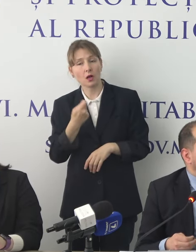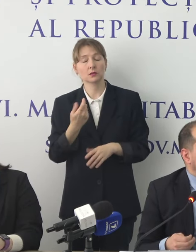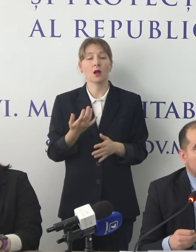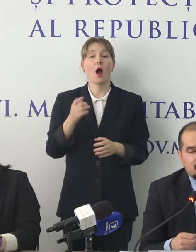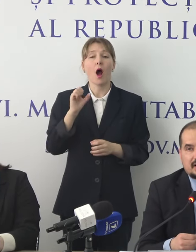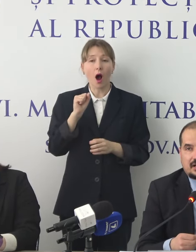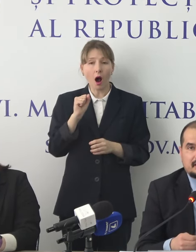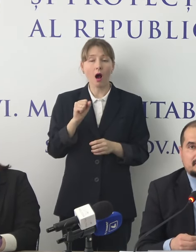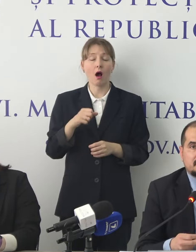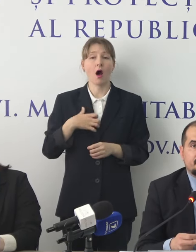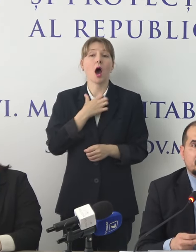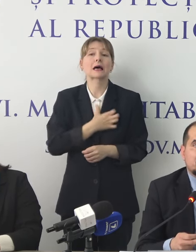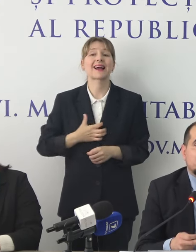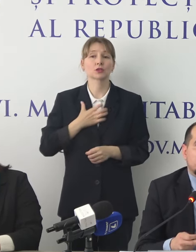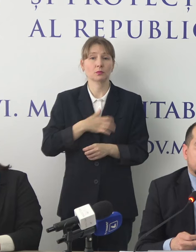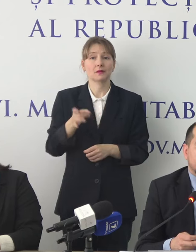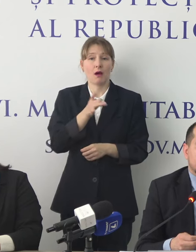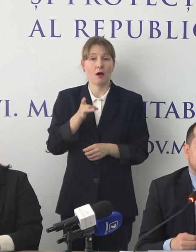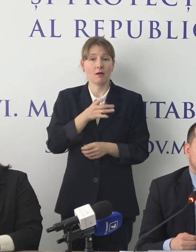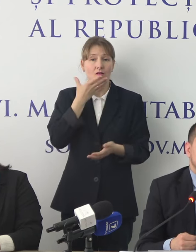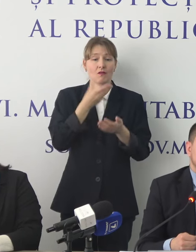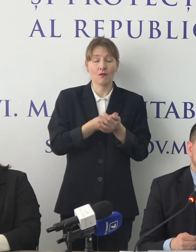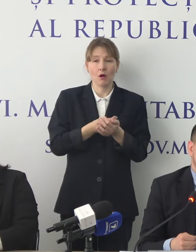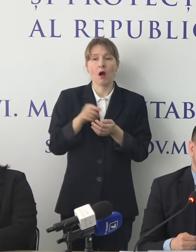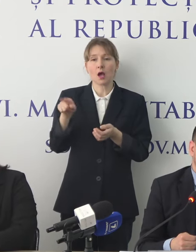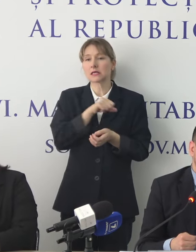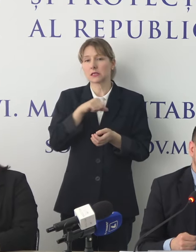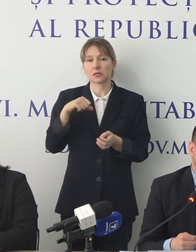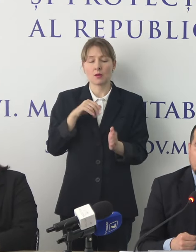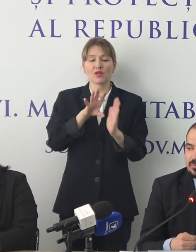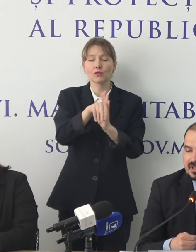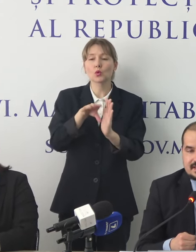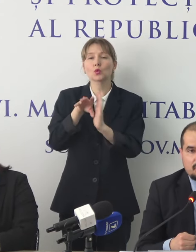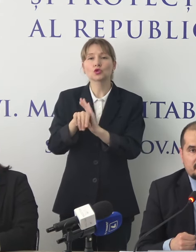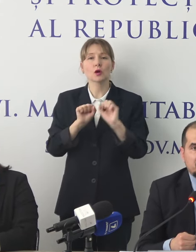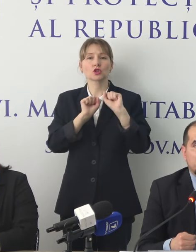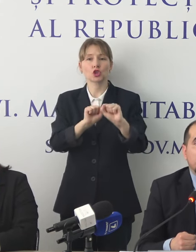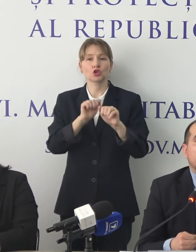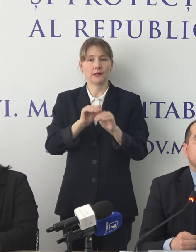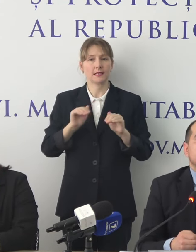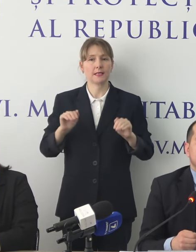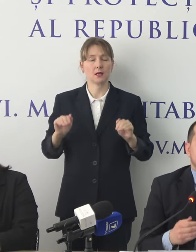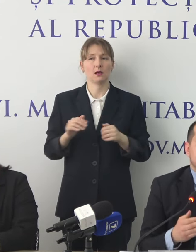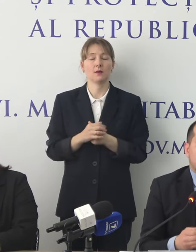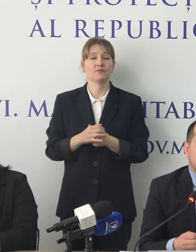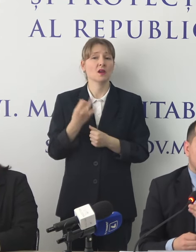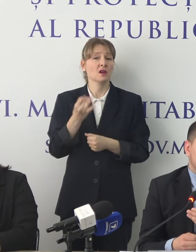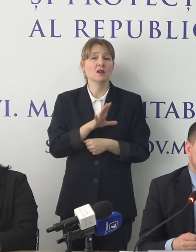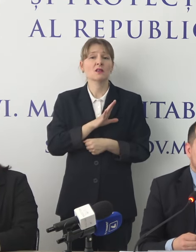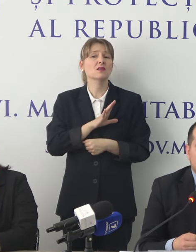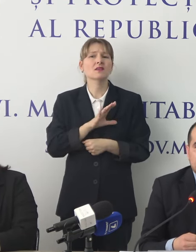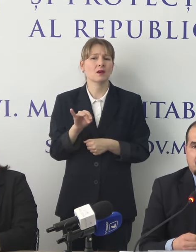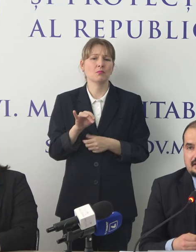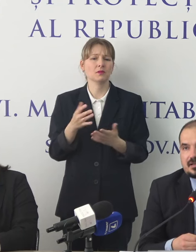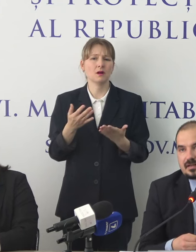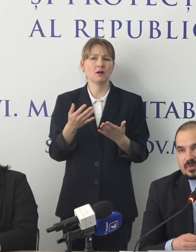consiliile raionale erau cele care implementau măsuri de protecția copiilor și nu exista o